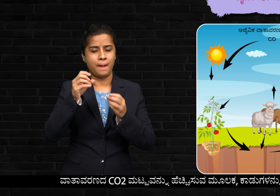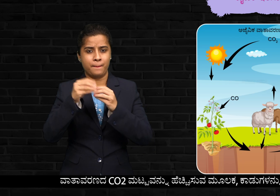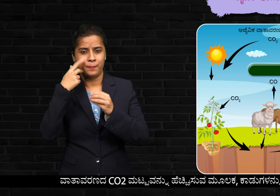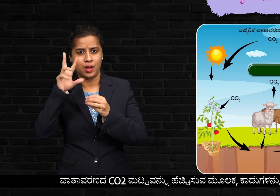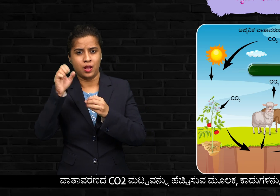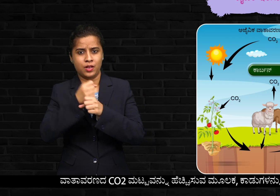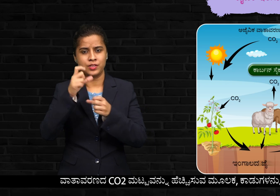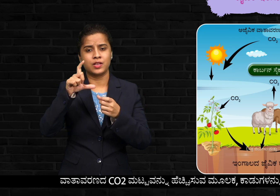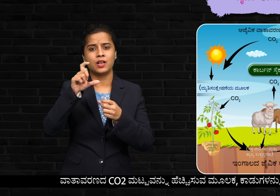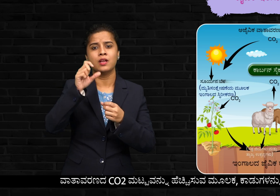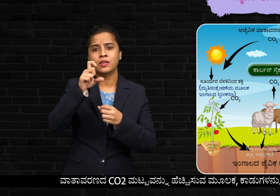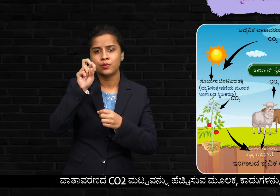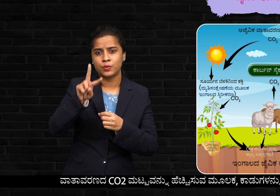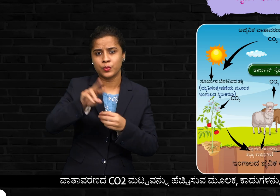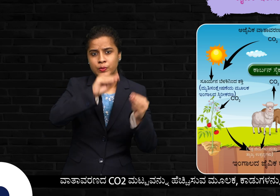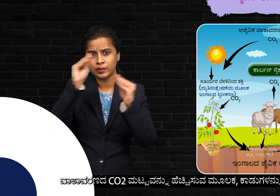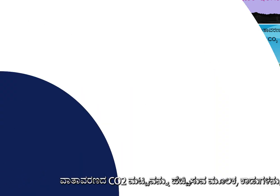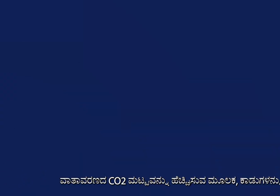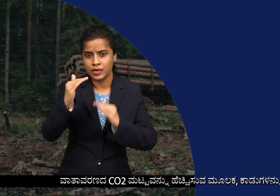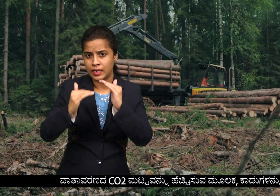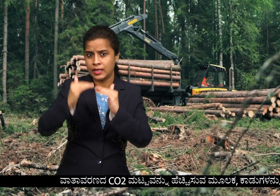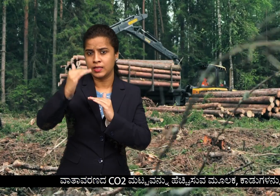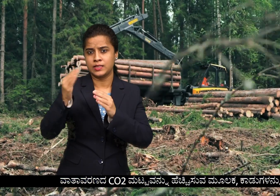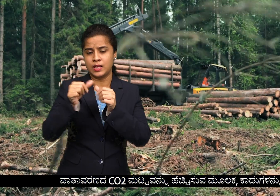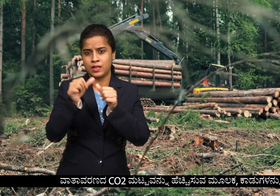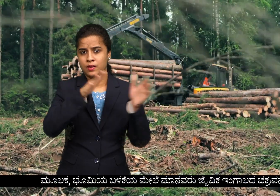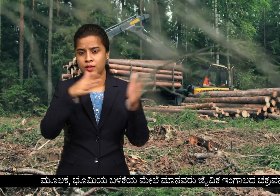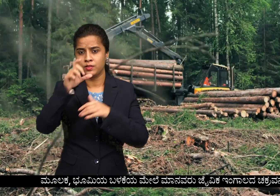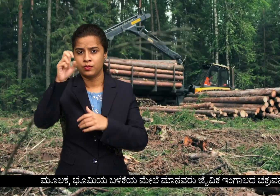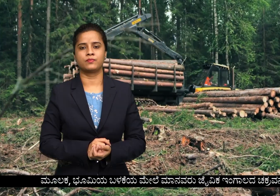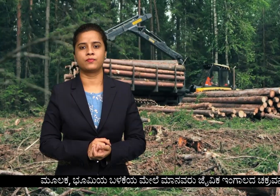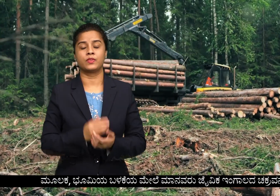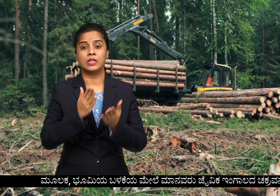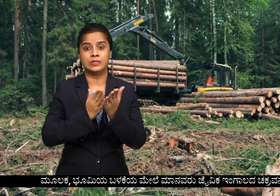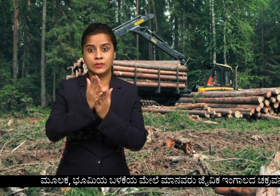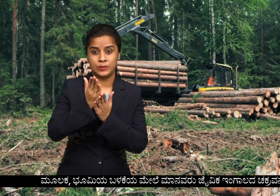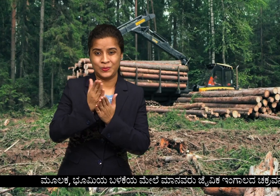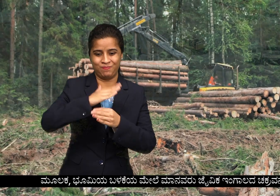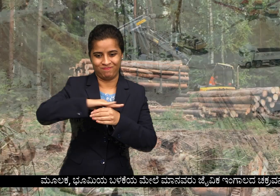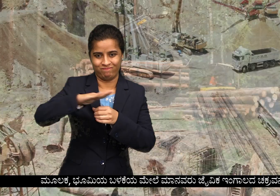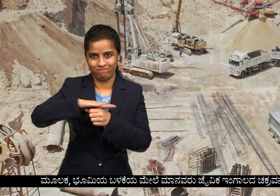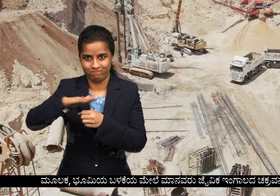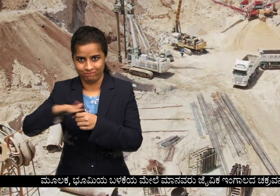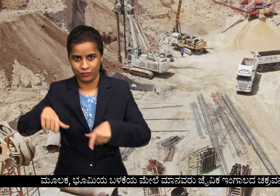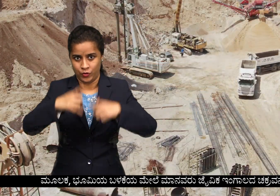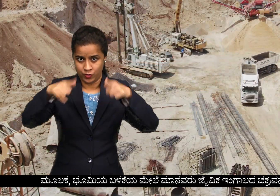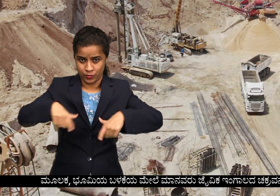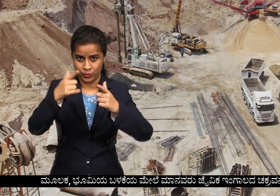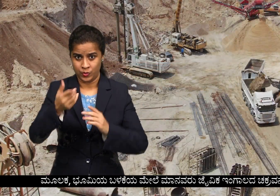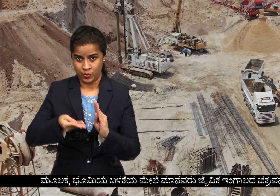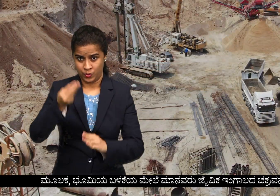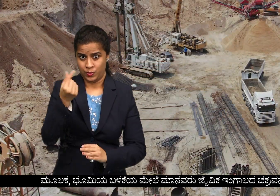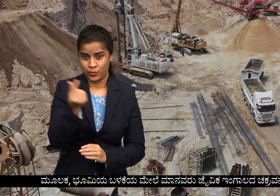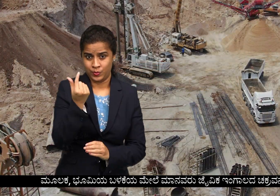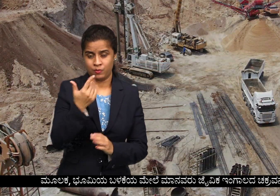ವಾತಾವರಣದ CO2 ಮಟ್ಟವನ್ನು ಹೆಚ್ಚಿಸುವ ಮೂಲಕ ಕಾಡುಗಳನ್ನು ತೆರವುಗೊಳಿಸುವ ಮೂಲಕ ಭೂಮಿಯ ಬಳಕೆಯ ಮೇಲೆ ಮಾನವರು ಜೈವಿಕ